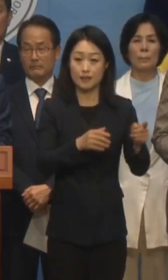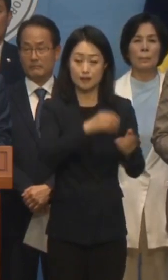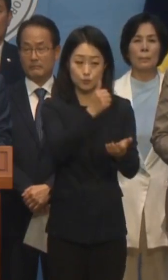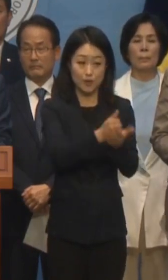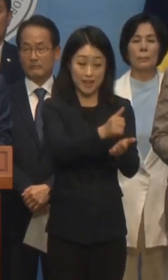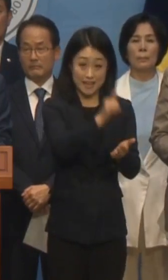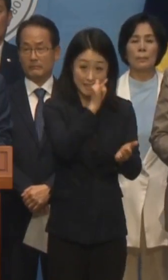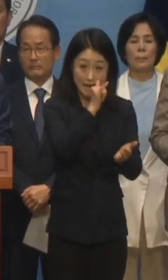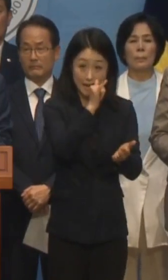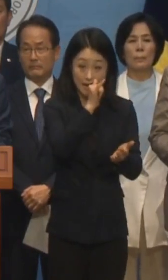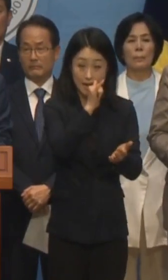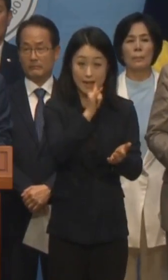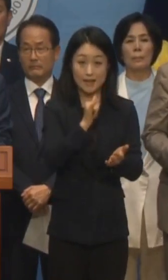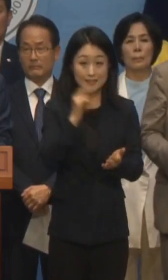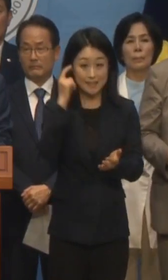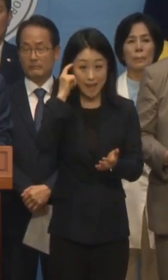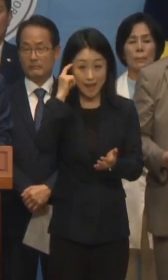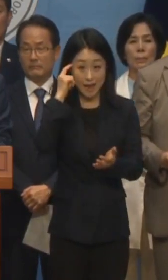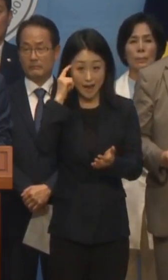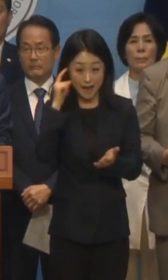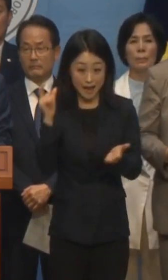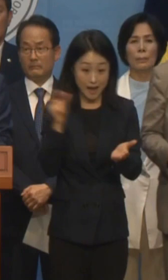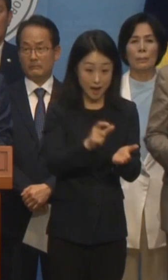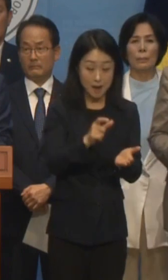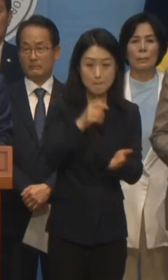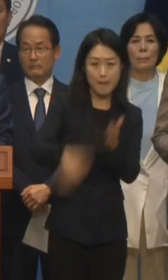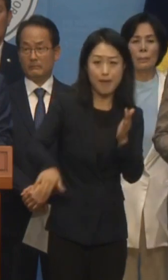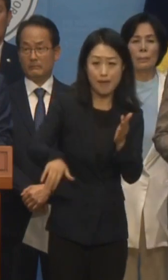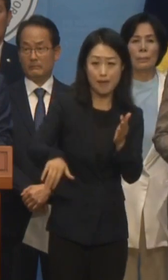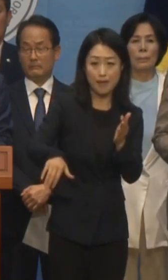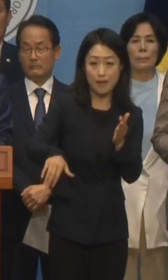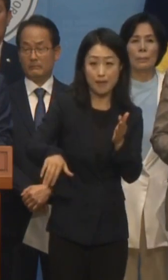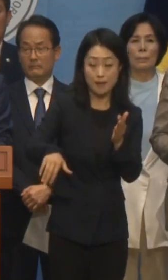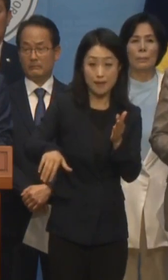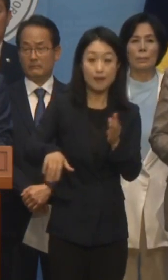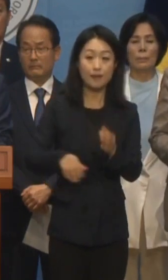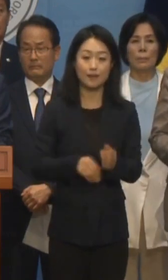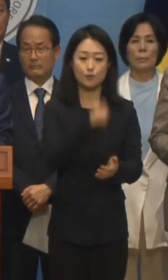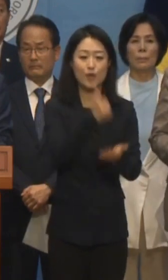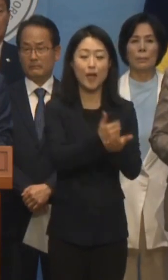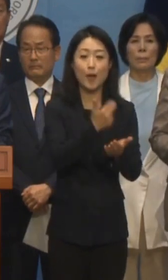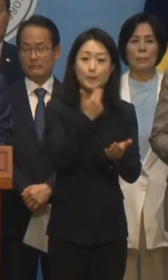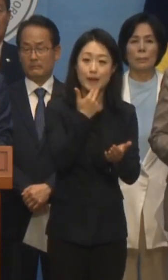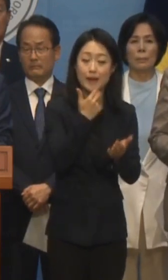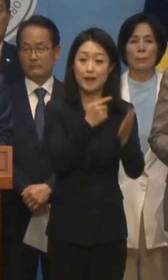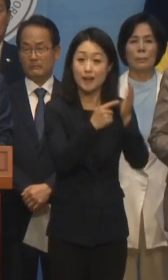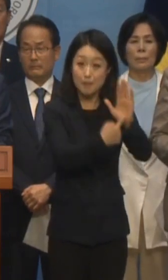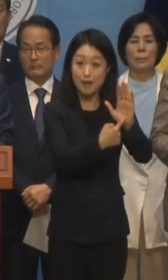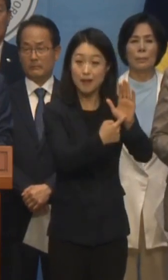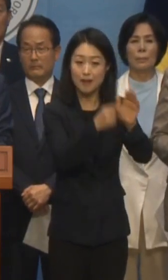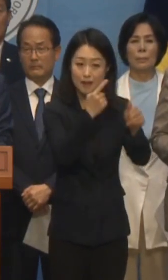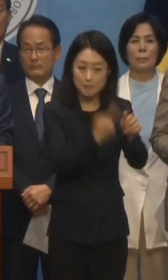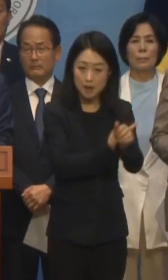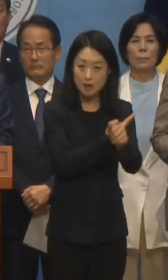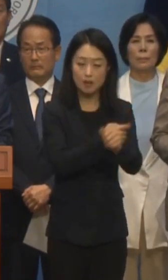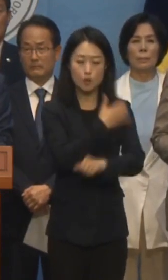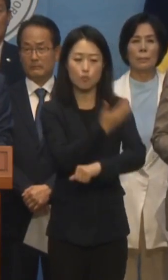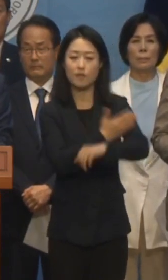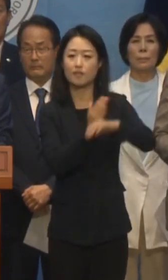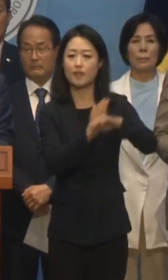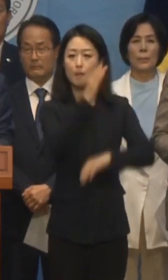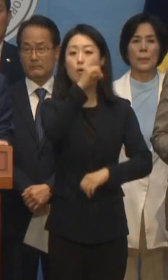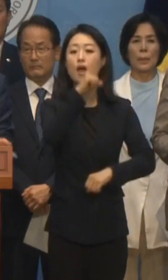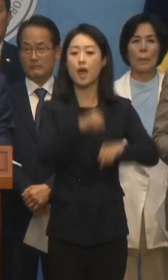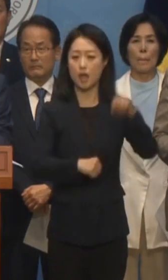배제하고 종결과 관련한 단순 내용만으로 의결서를 처리하도록 압박한다면 이를 명백한 직권남용